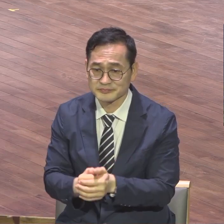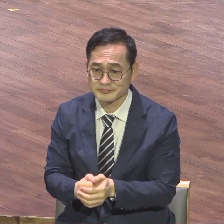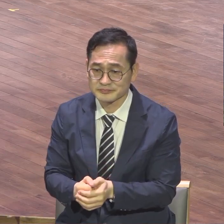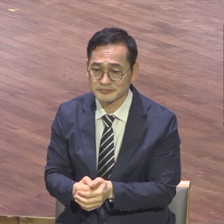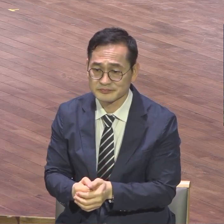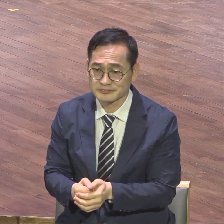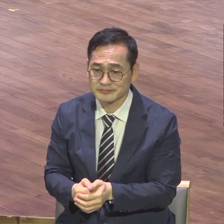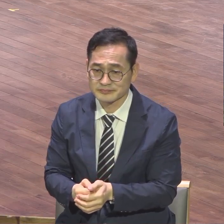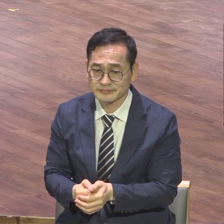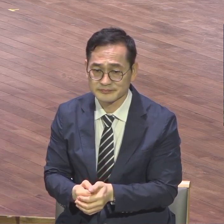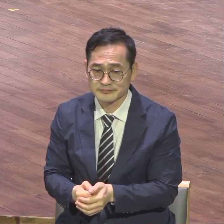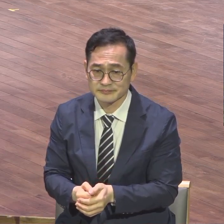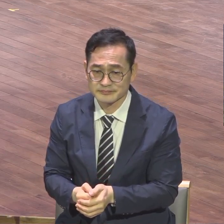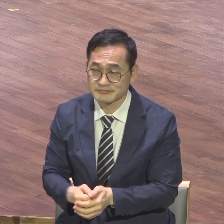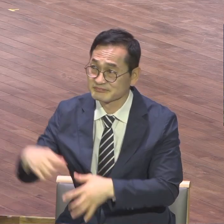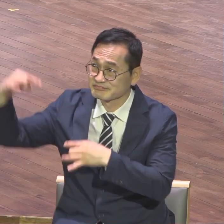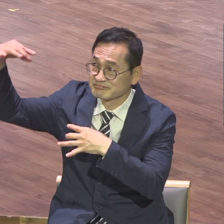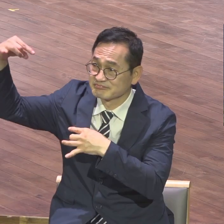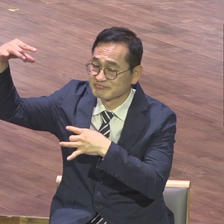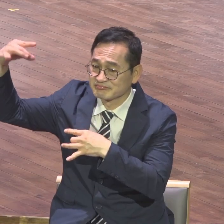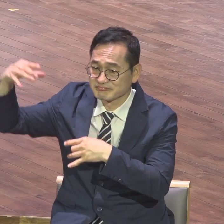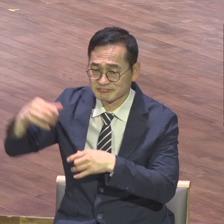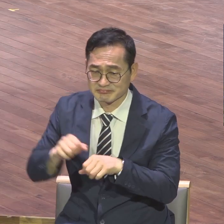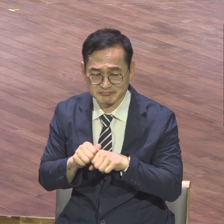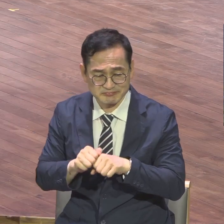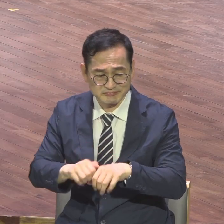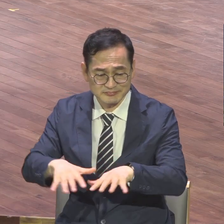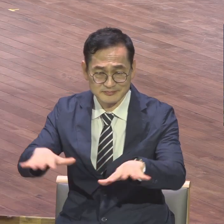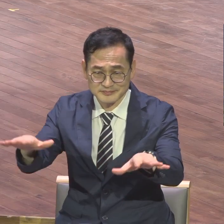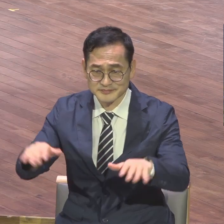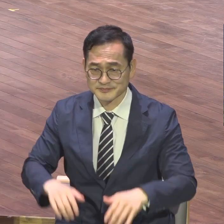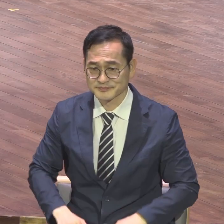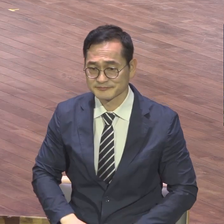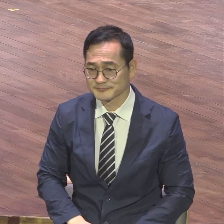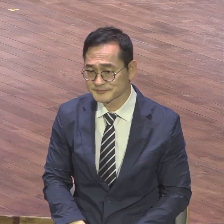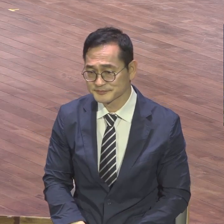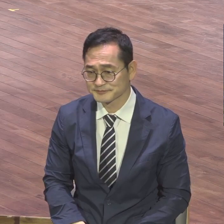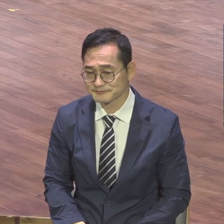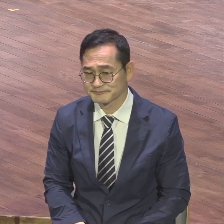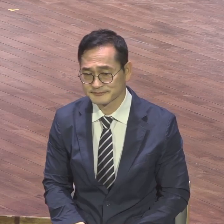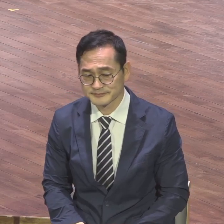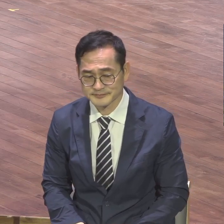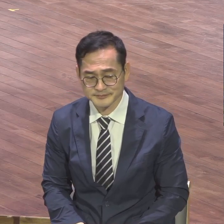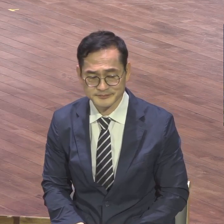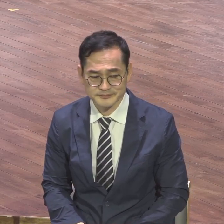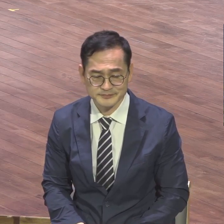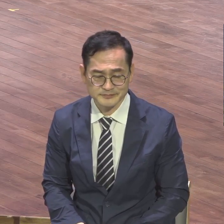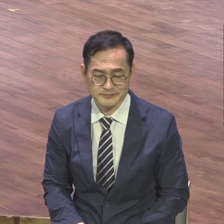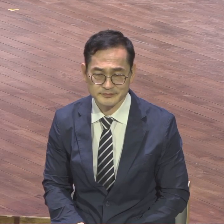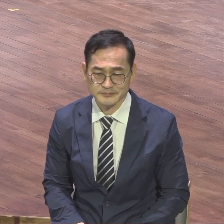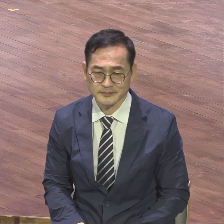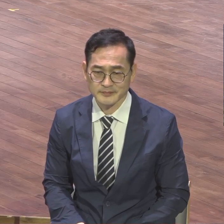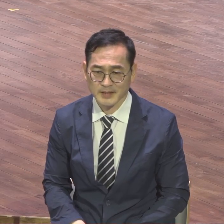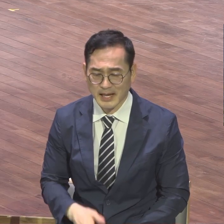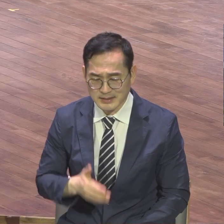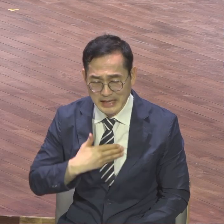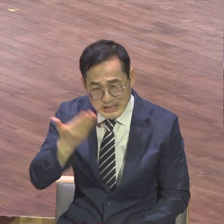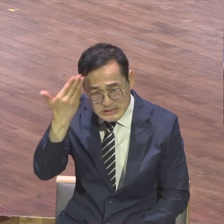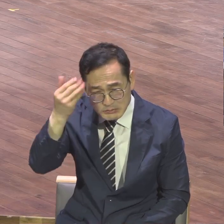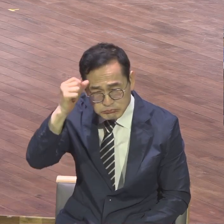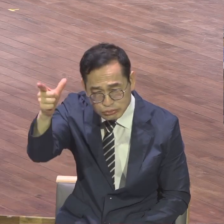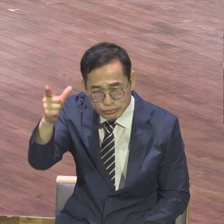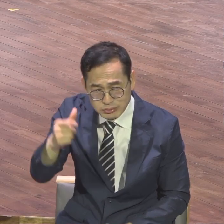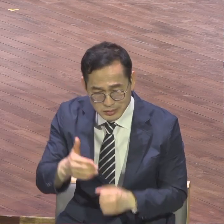우리 공부를 해가지고 뭐 논문을 잘 써가지고 단어를 몇 개요가 아니에요. 하나님 중에 힘으로 하나님이 하려 하는